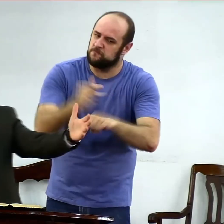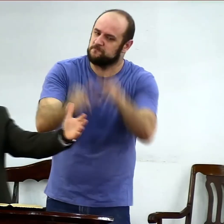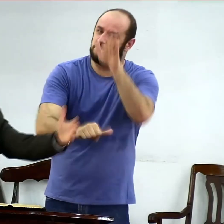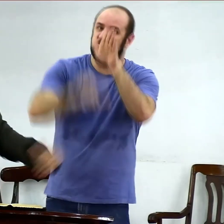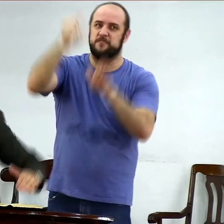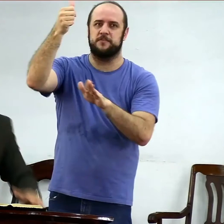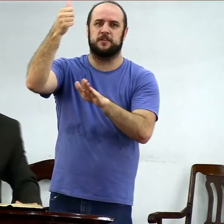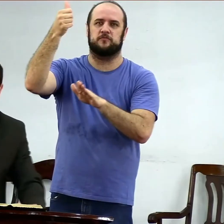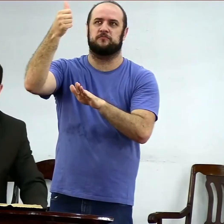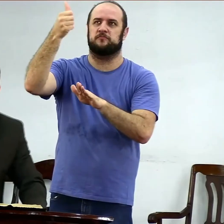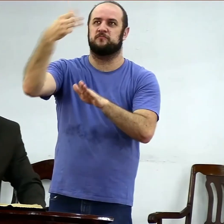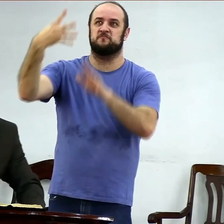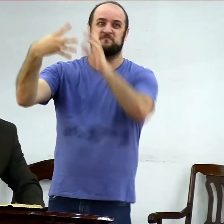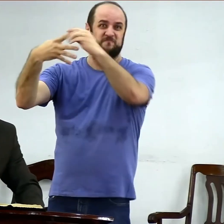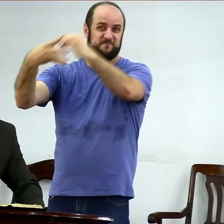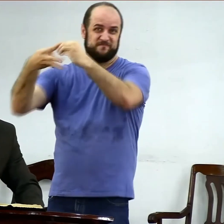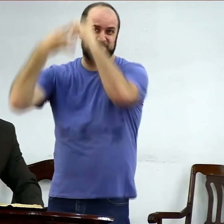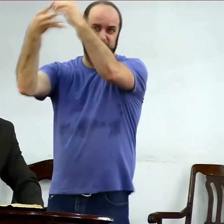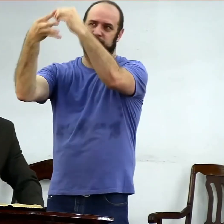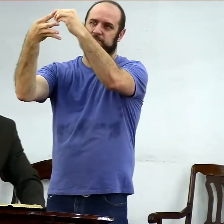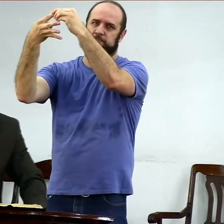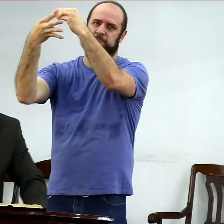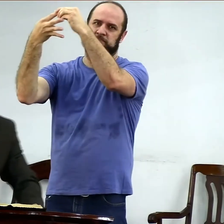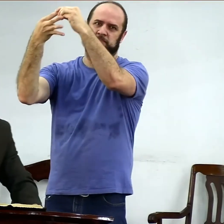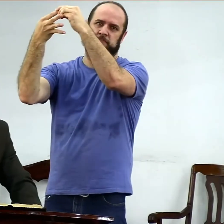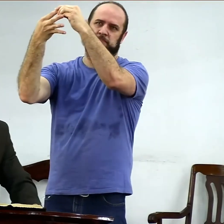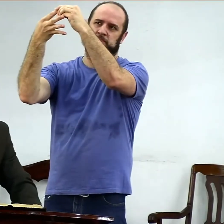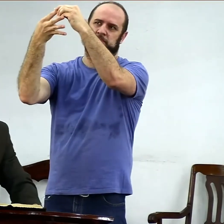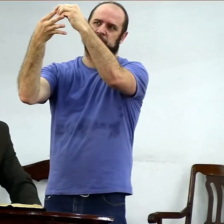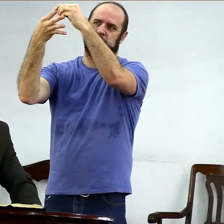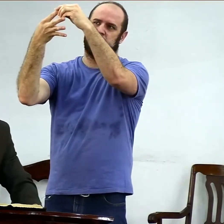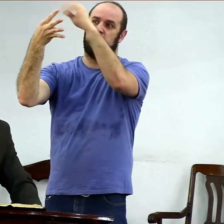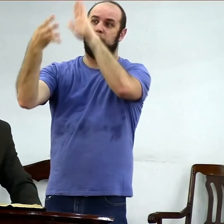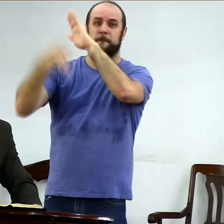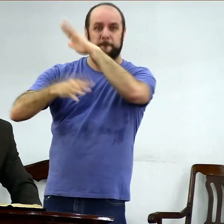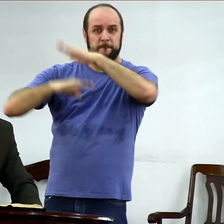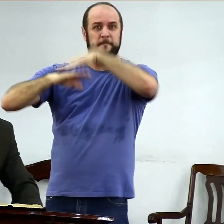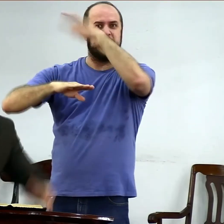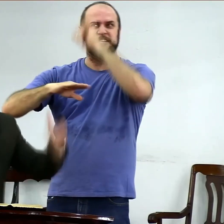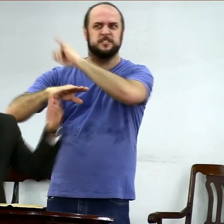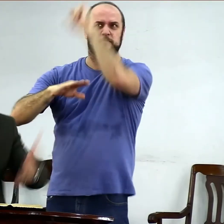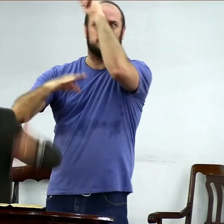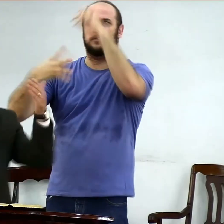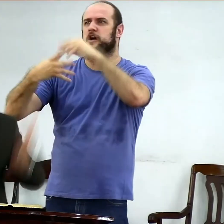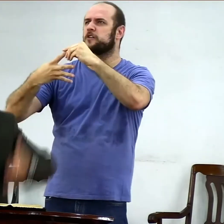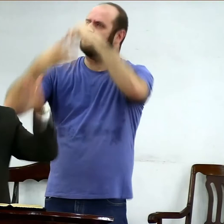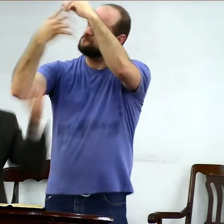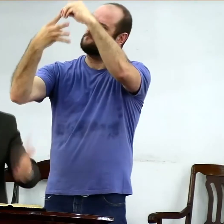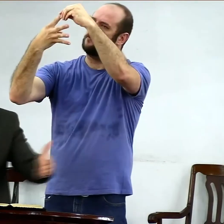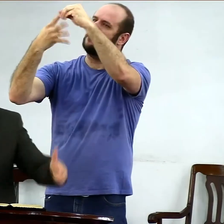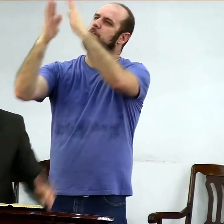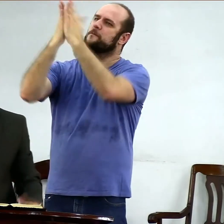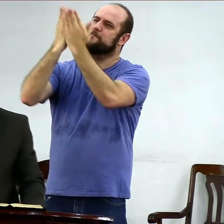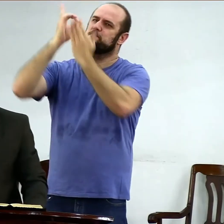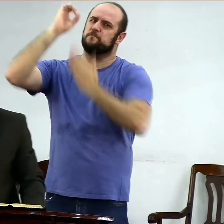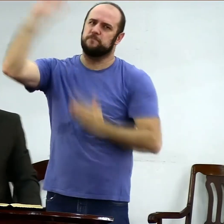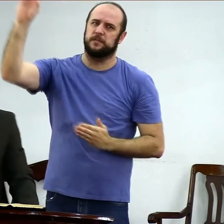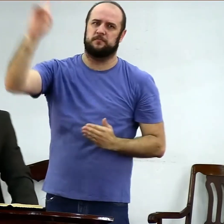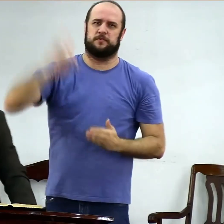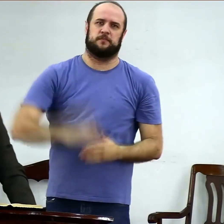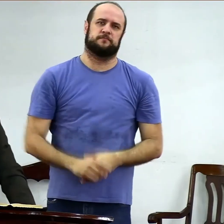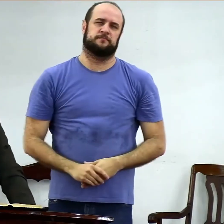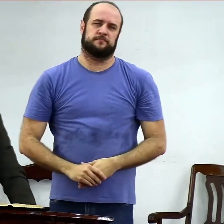primeiro lugar, coloque em primeiro lugar, na escala de prioridade da tua vida, a palavra de Deus.